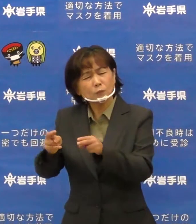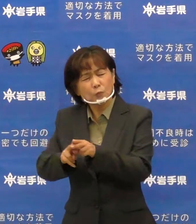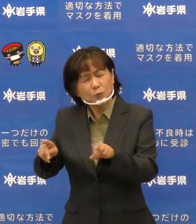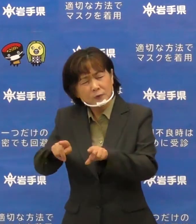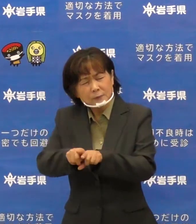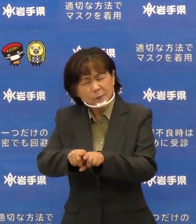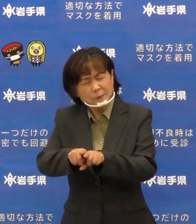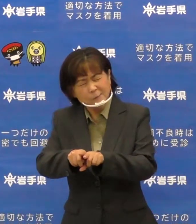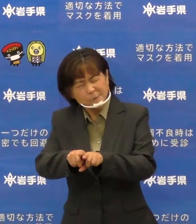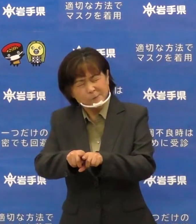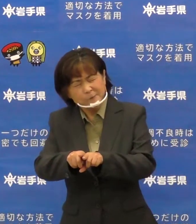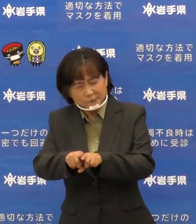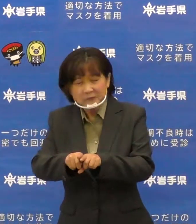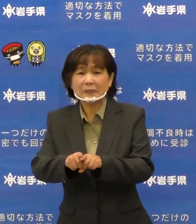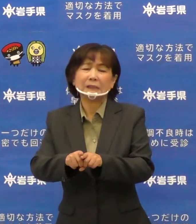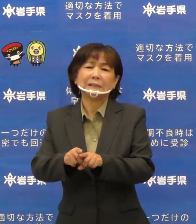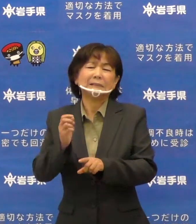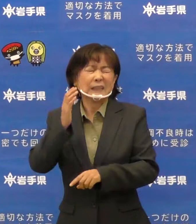今